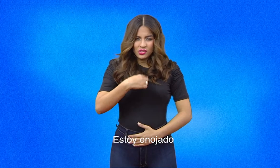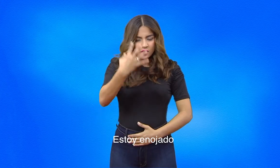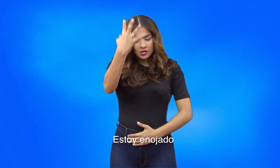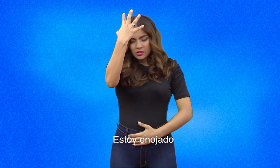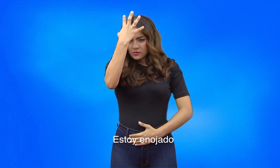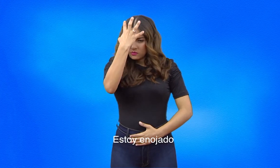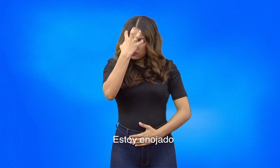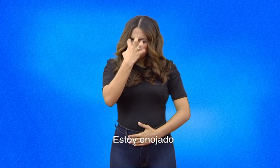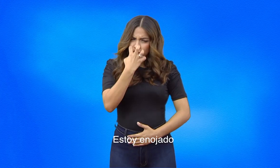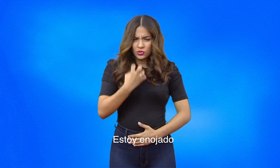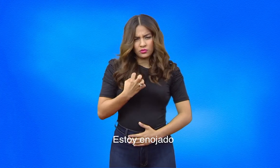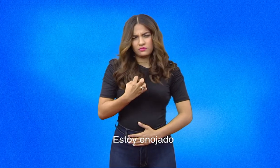Estoy enojado.